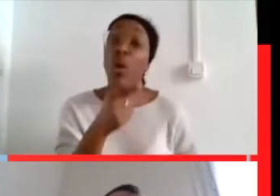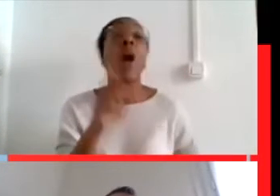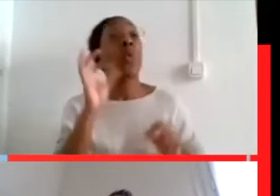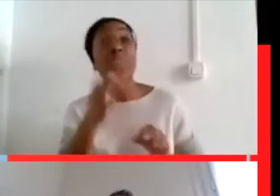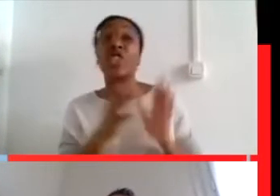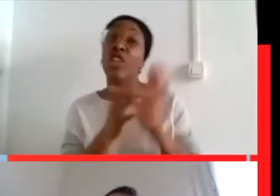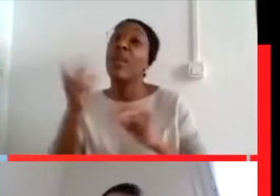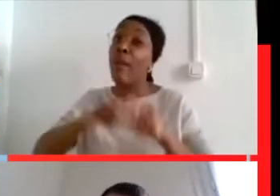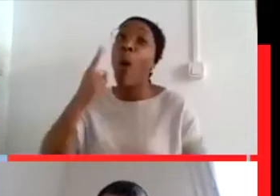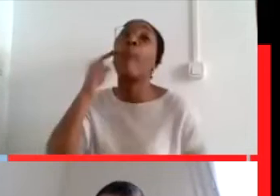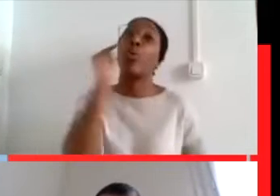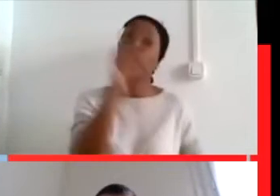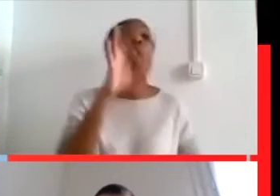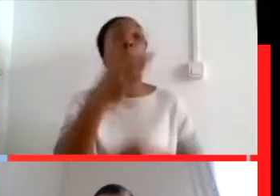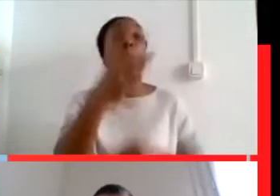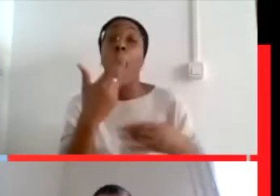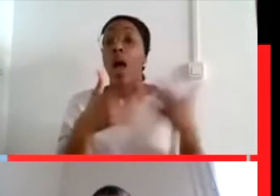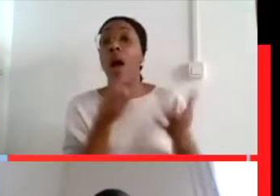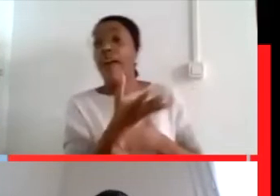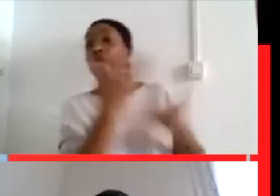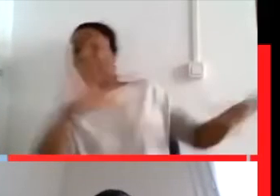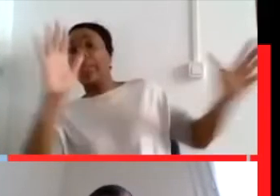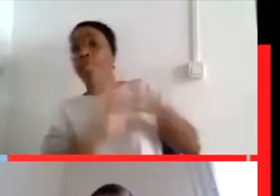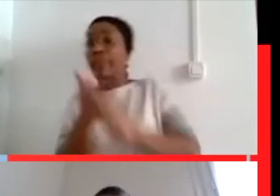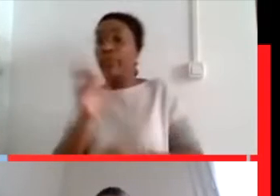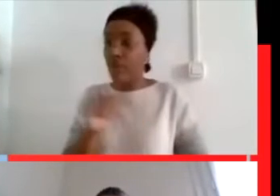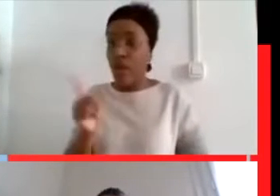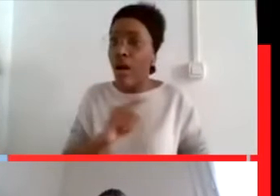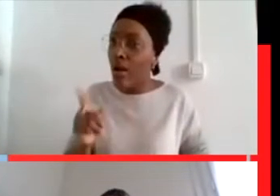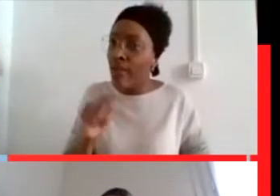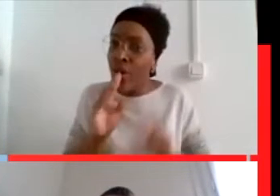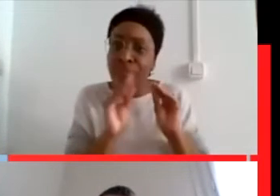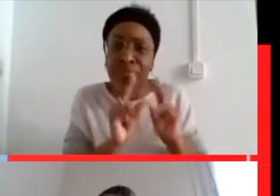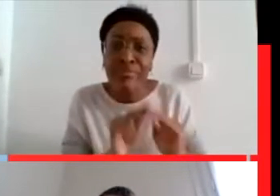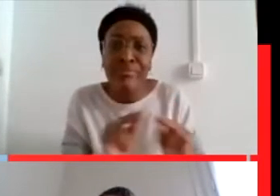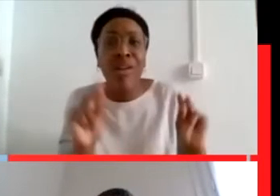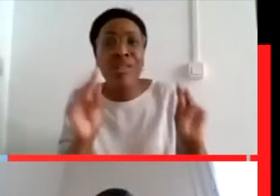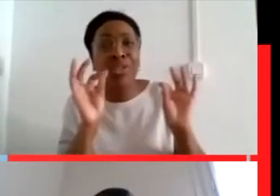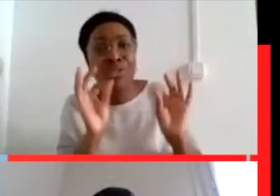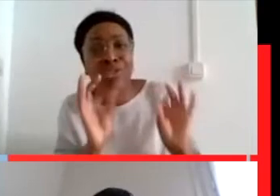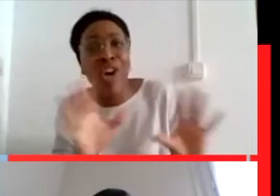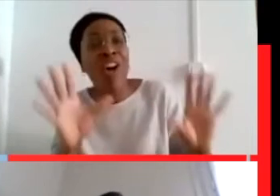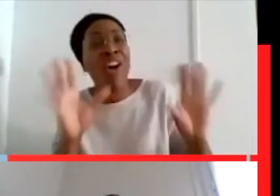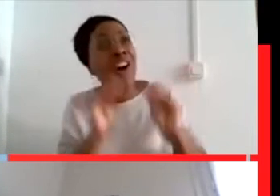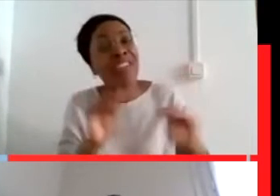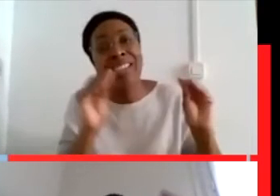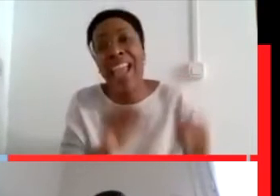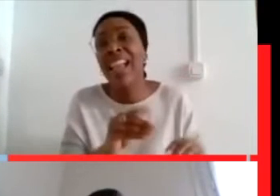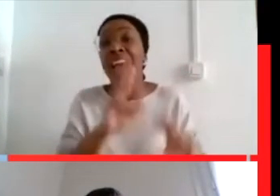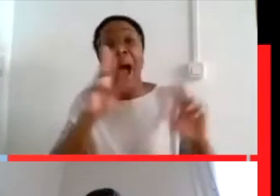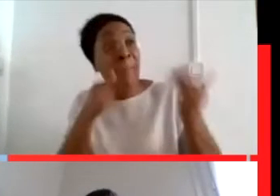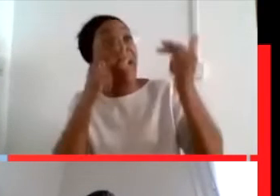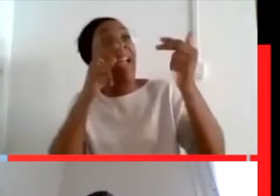parle de faire des disciples. C'est-à-dire que nous qui avons cette connaissance de la parole, eh bien, nous devons nous exercer à être